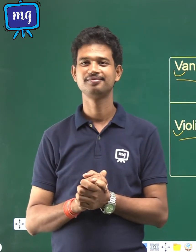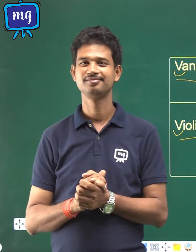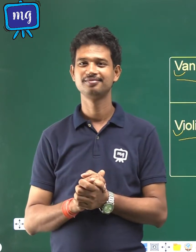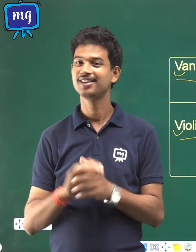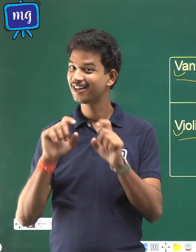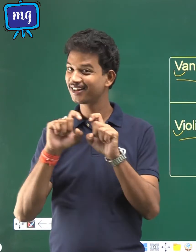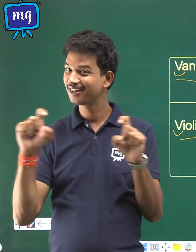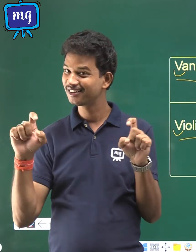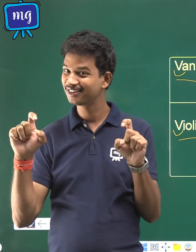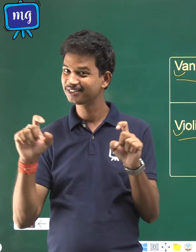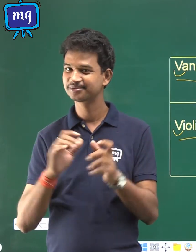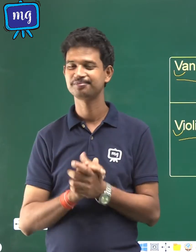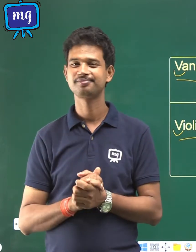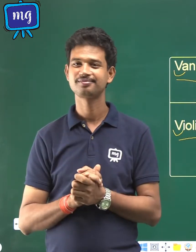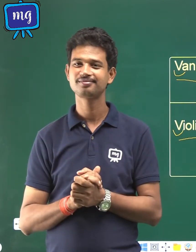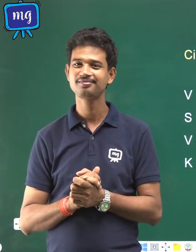क्लियर?